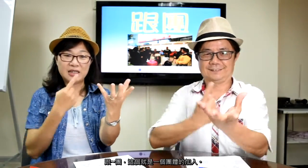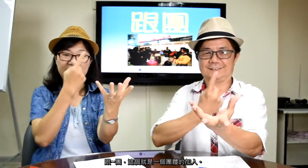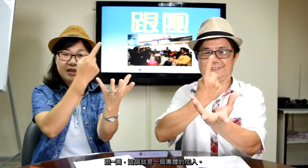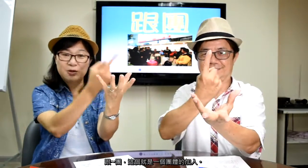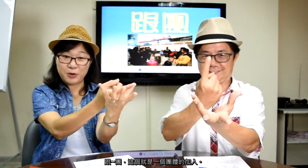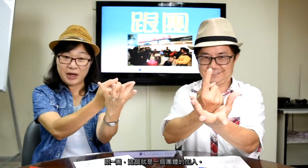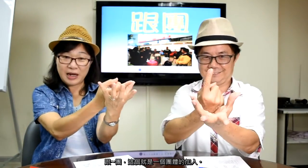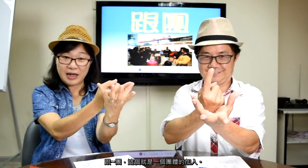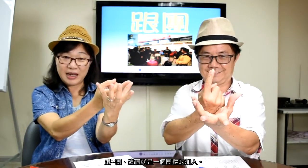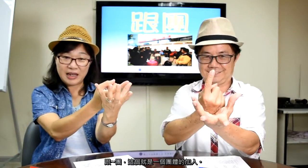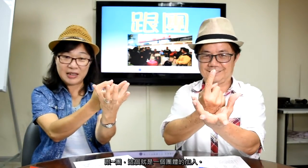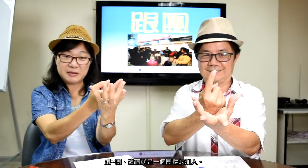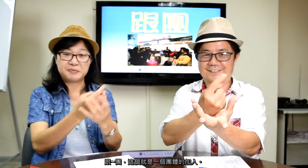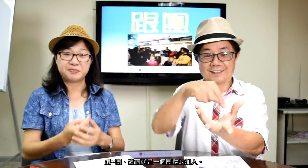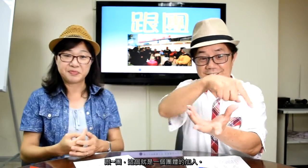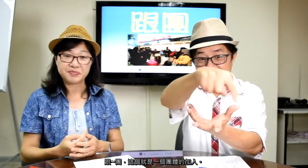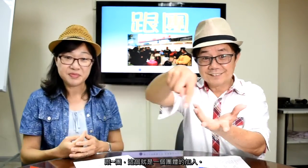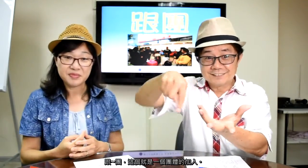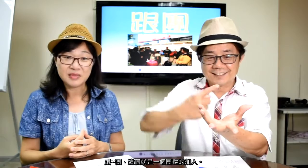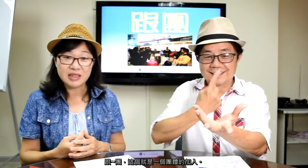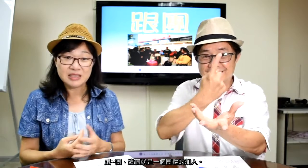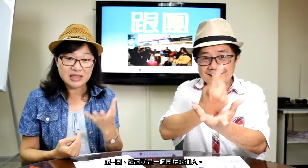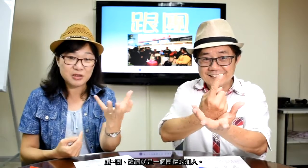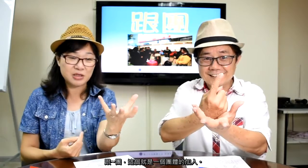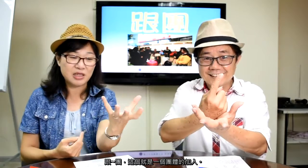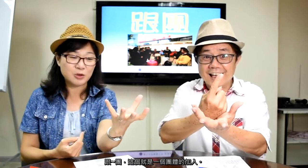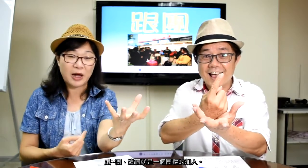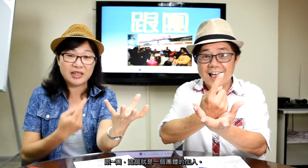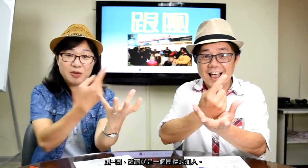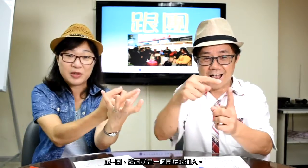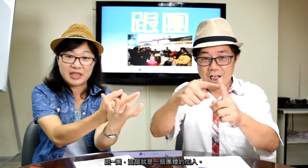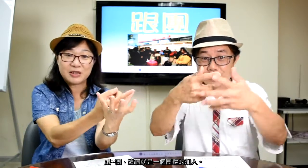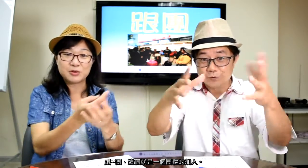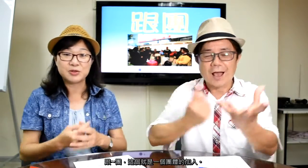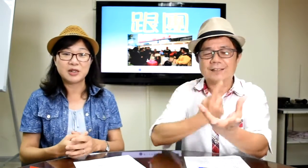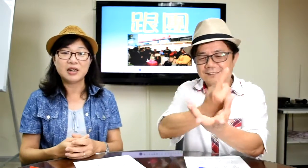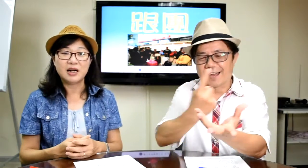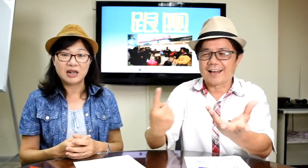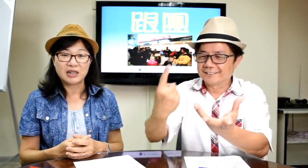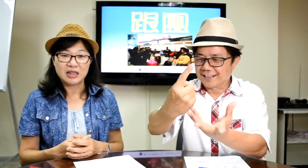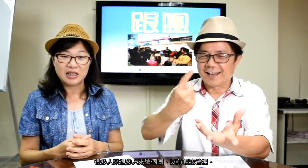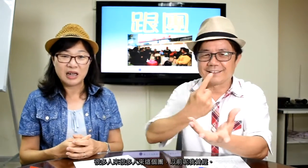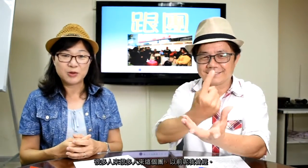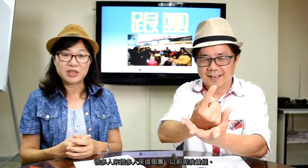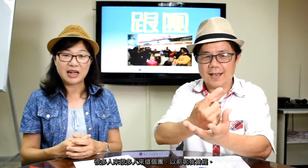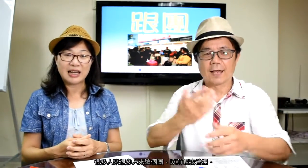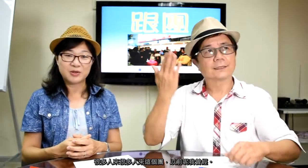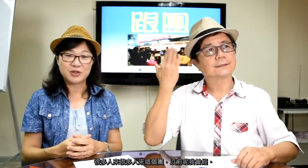跟团这个就是一个团体我加入，很多人来，很多